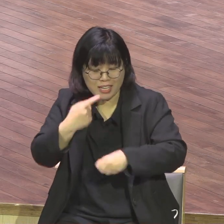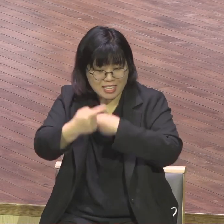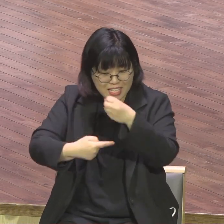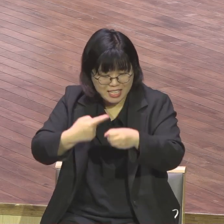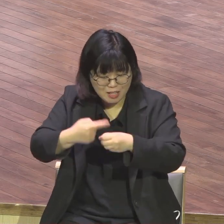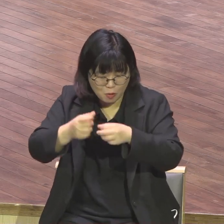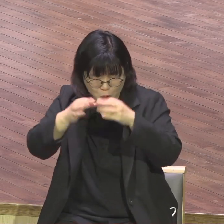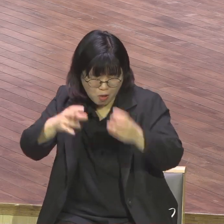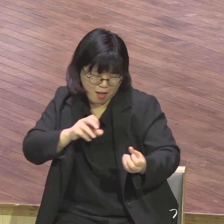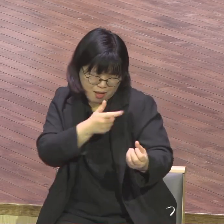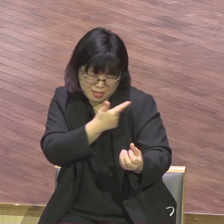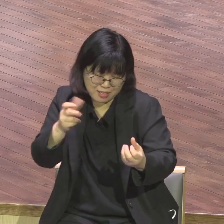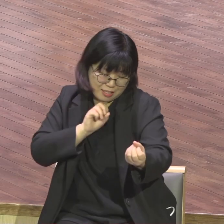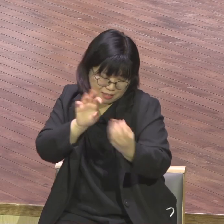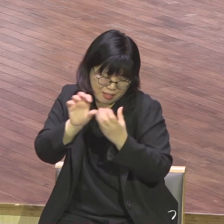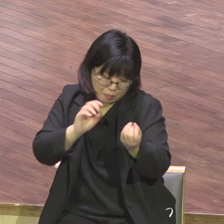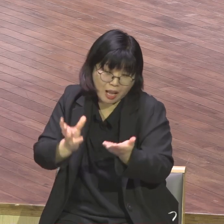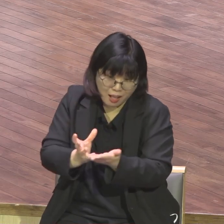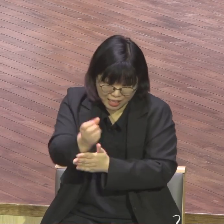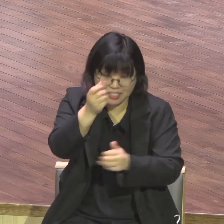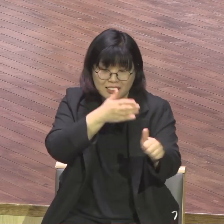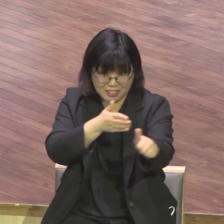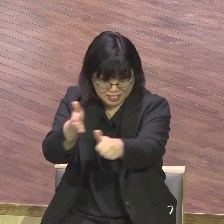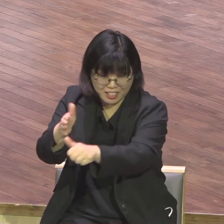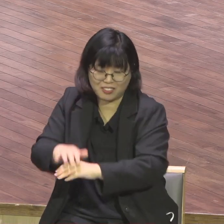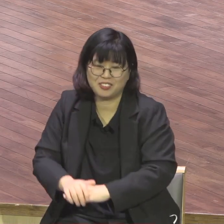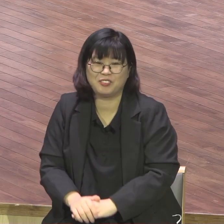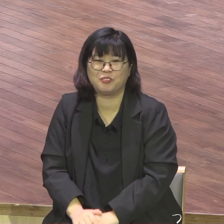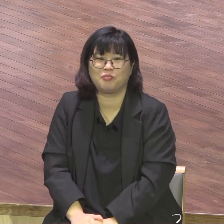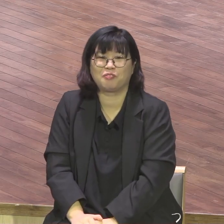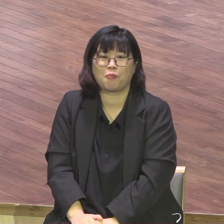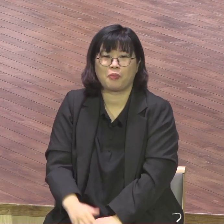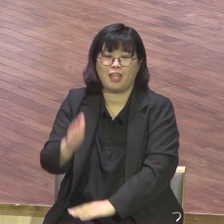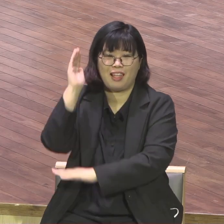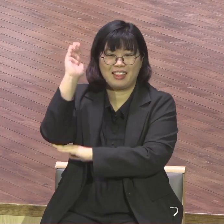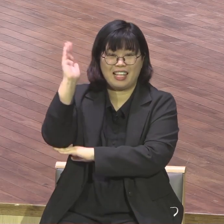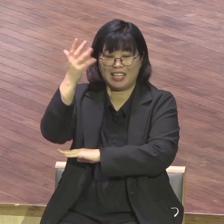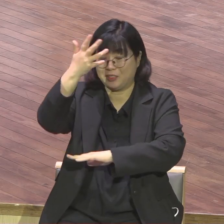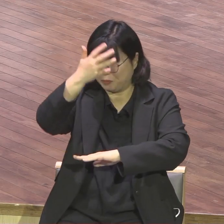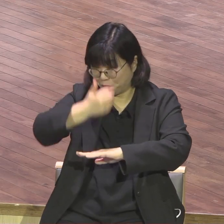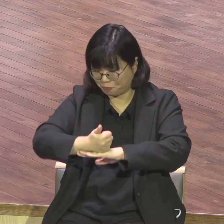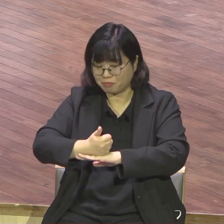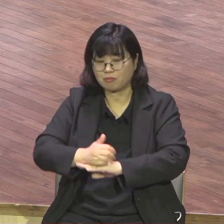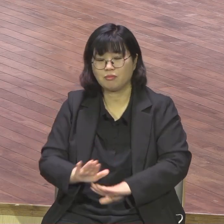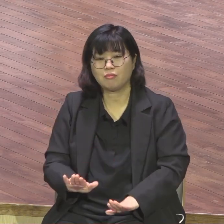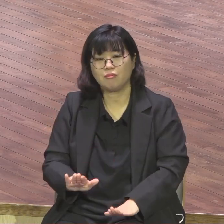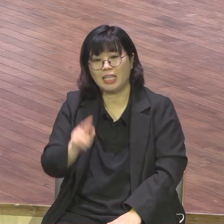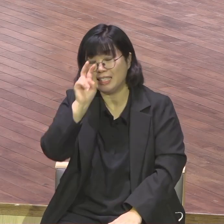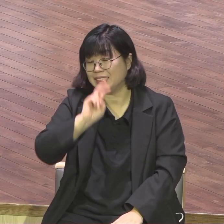축복합니다. 결론입니다. 찬송가에 보면 삼천리 반도 금수광산이라는 찬양이 있습니다.